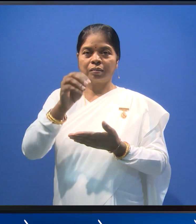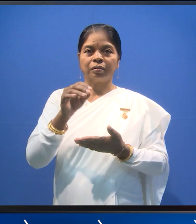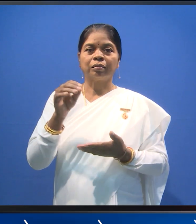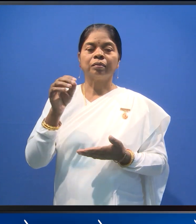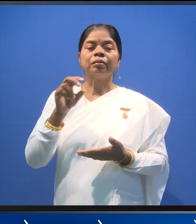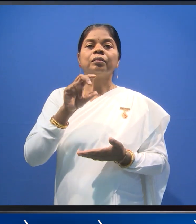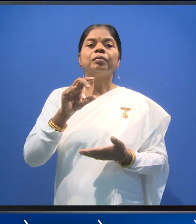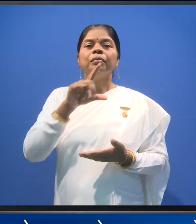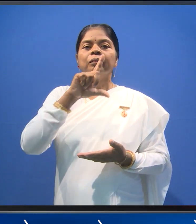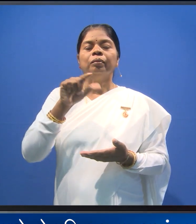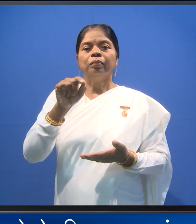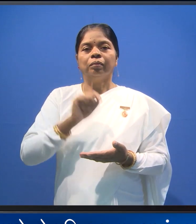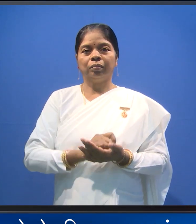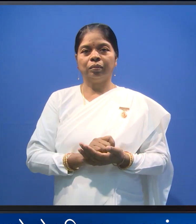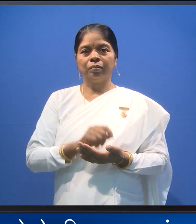आले.